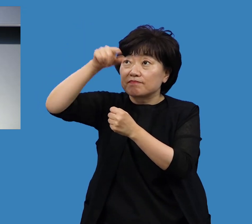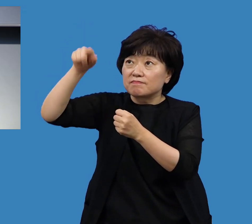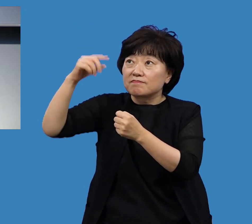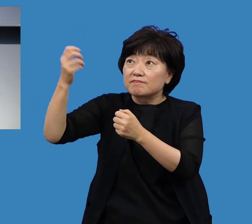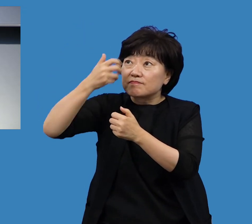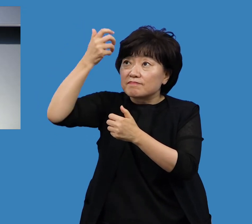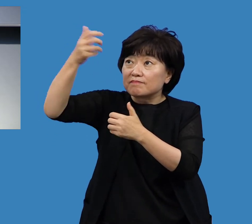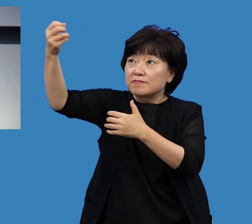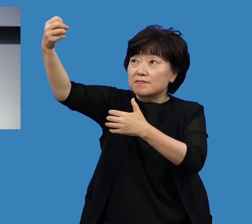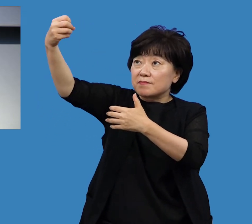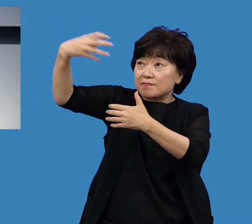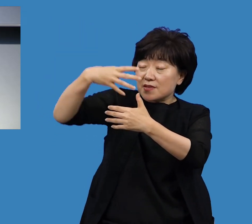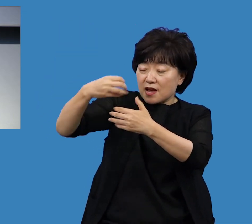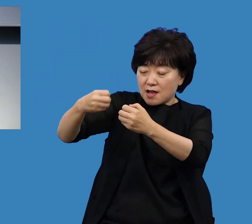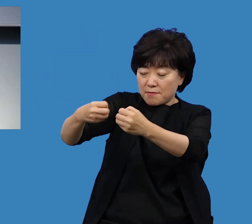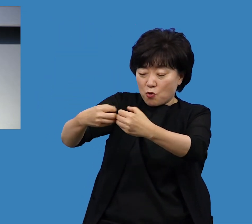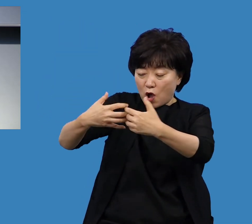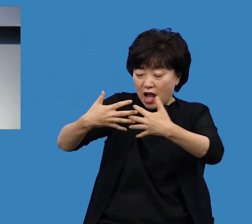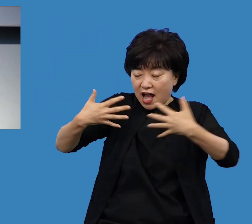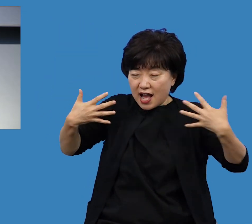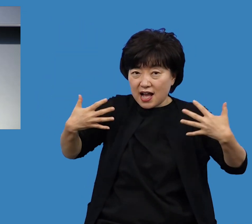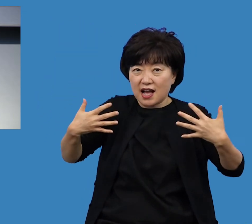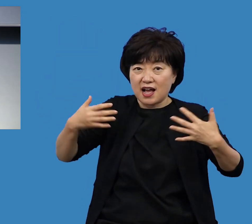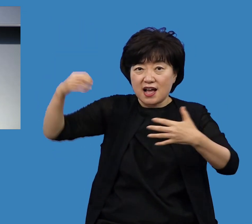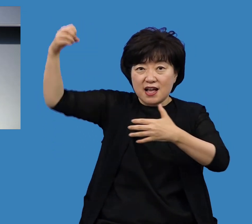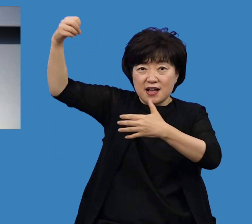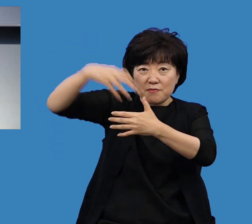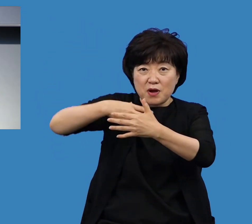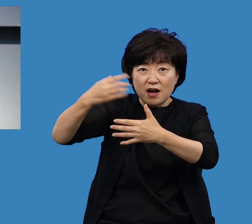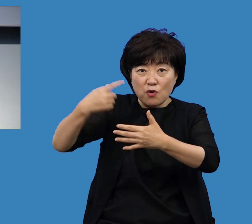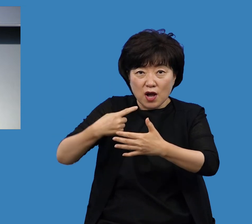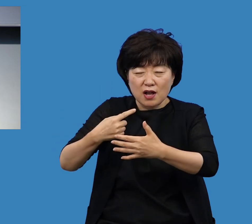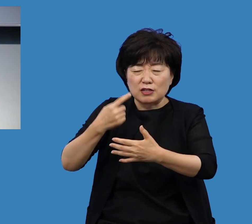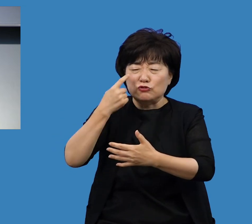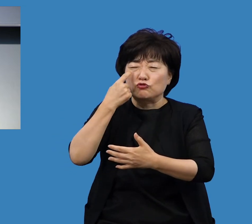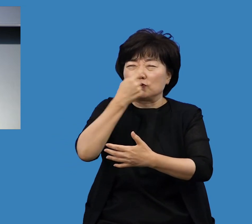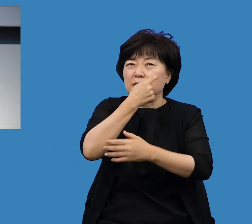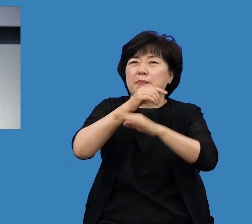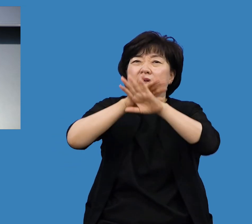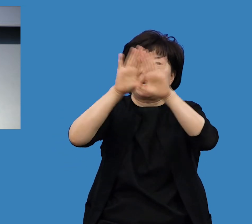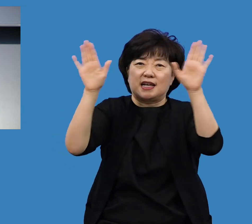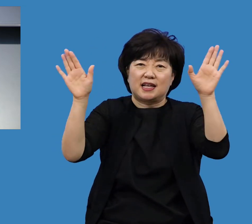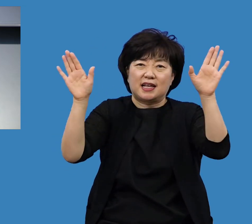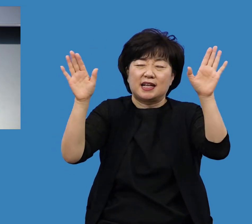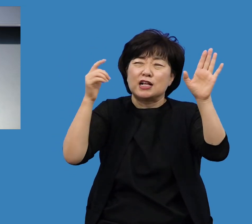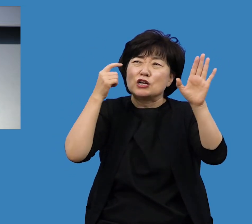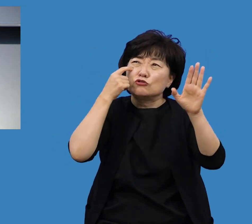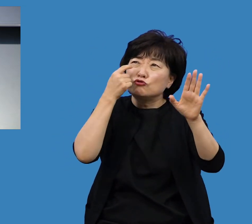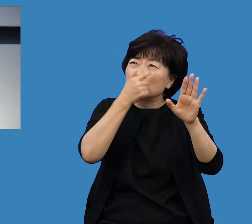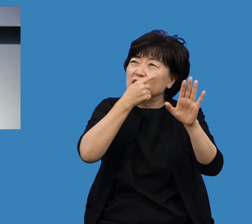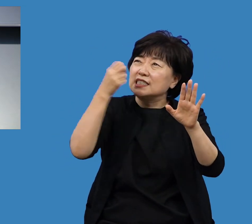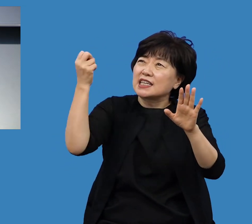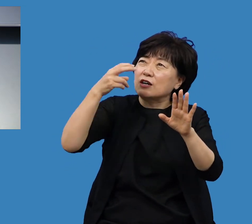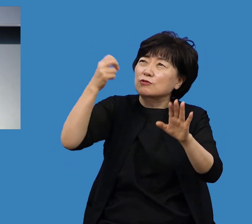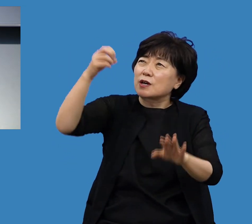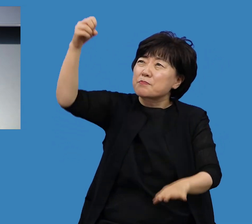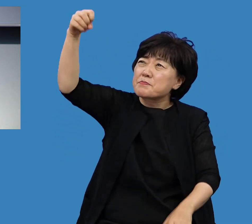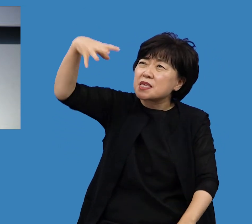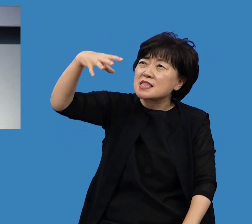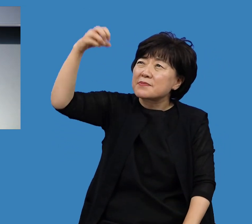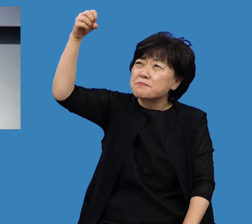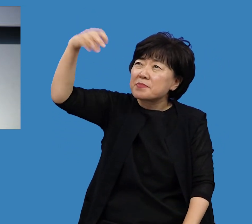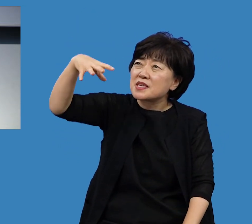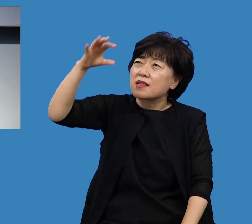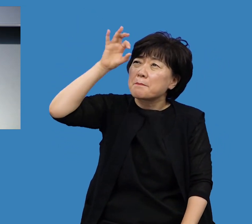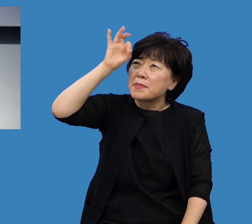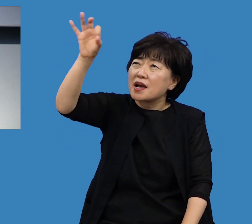거예요? 어떻게 해야 우리 안에 빛이 밝아요? 내 눈이 밝으면. 내 눈이 계속 빛을 바라보면 네 안에 있는 빛, 우리